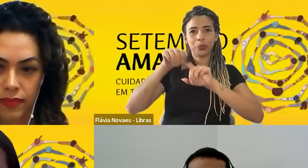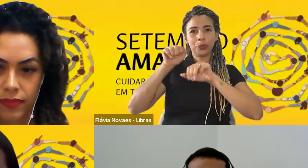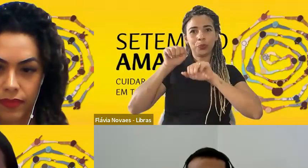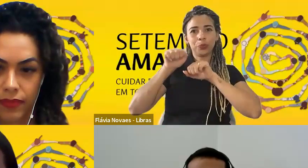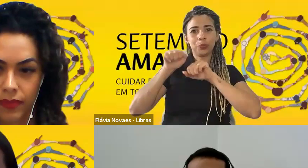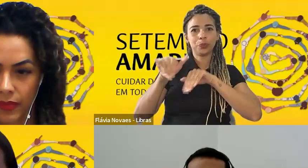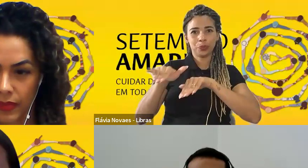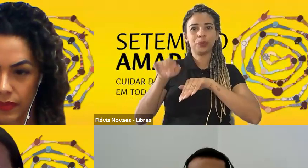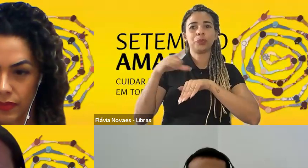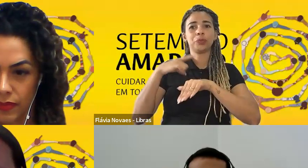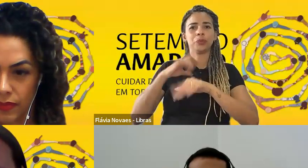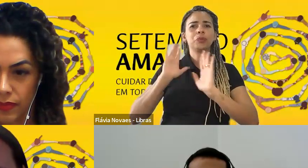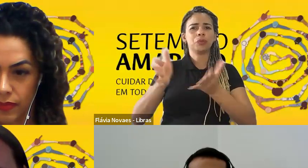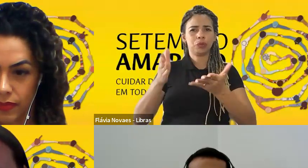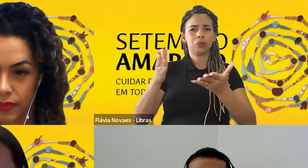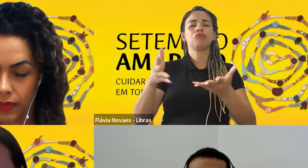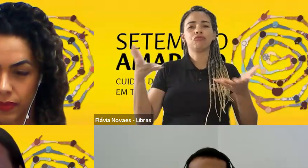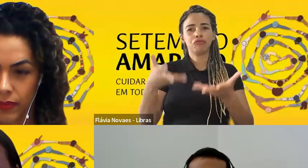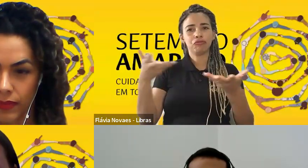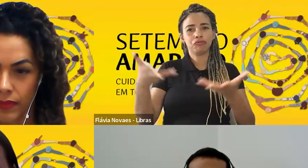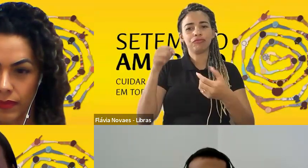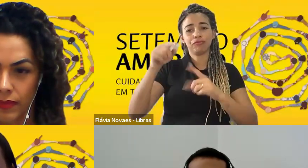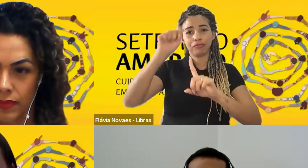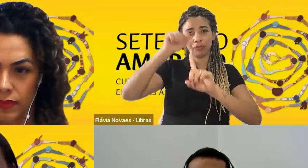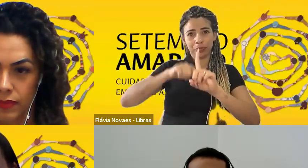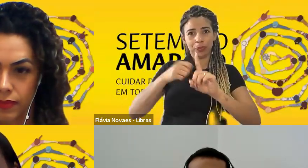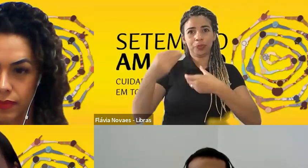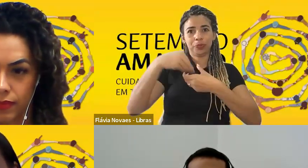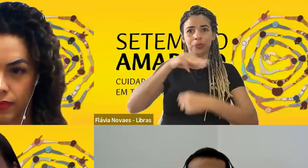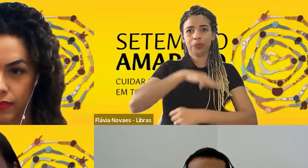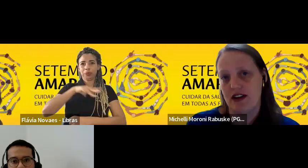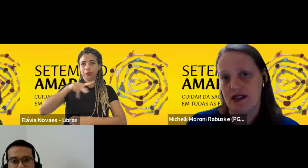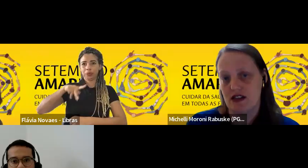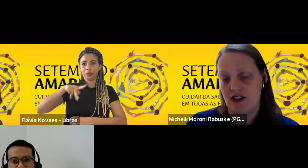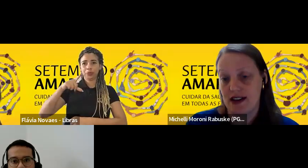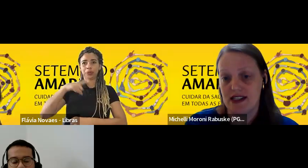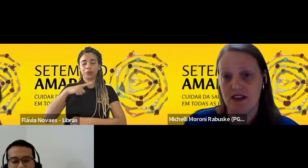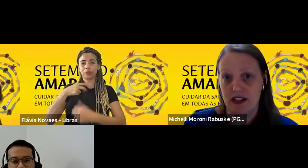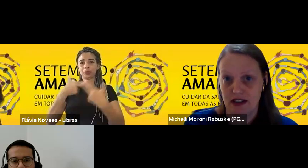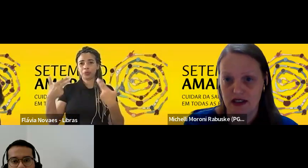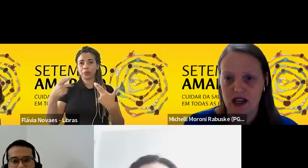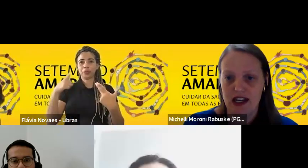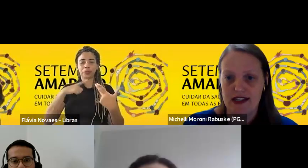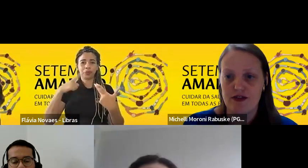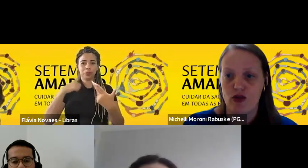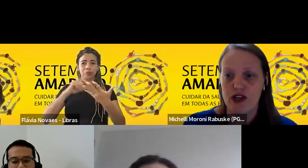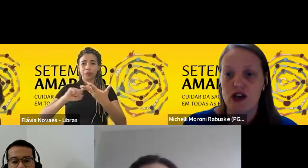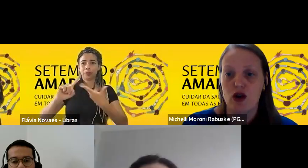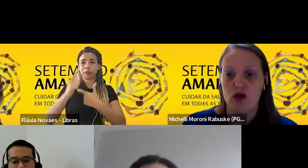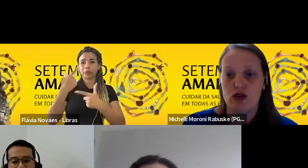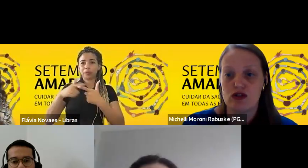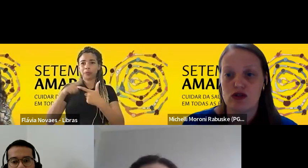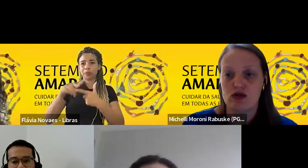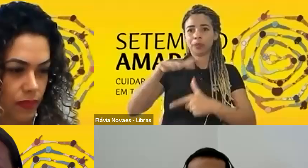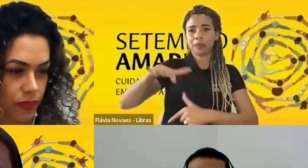destacamos nesse mês aqui no Ministério Público Federal temas relevantes para a saúde mental em diversas fases da vida. Esse